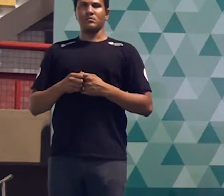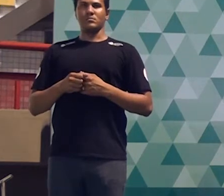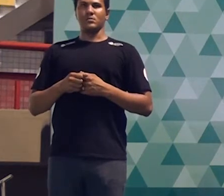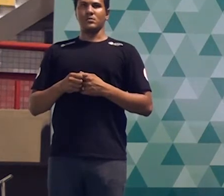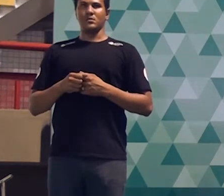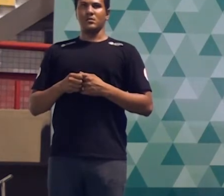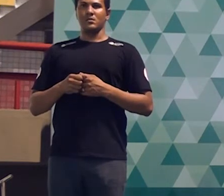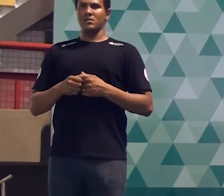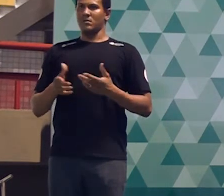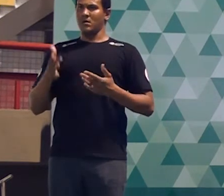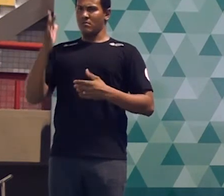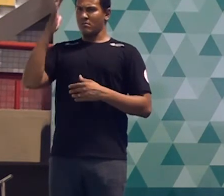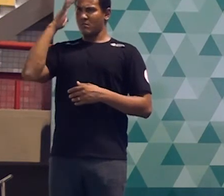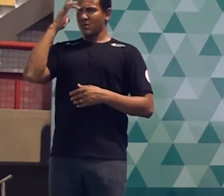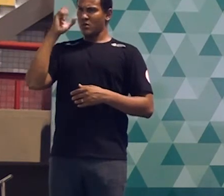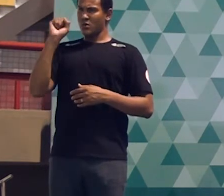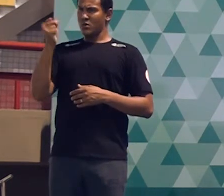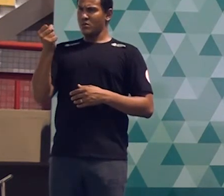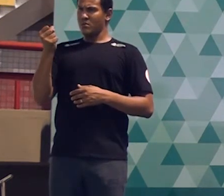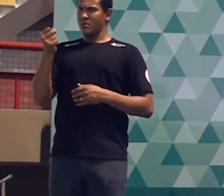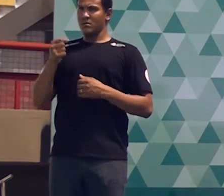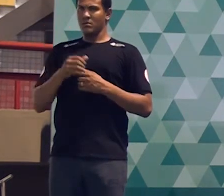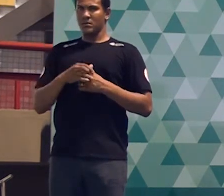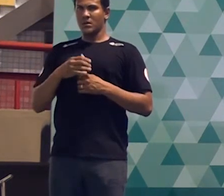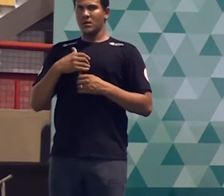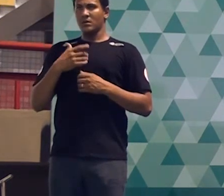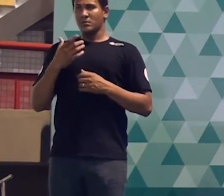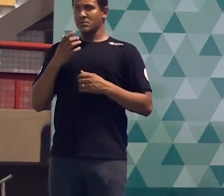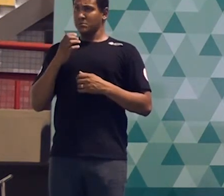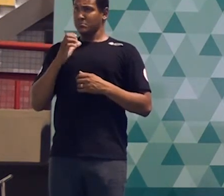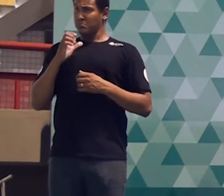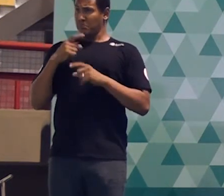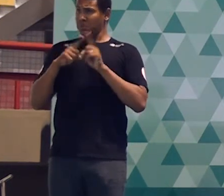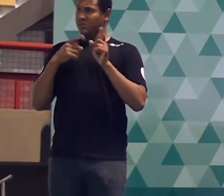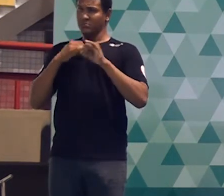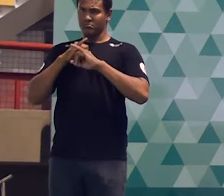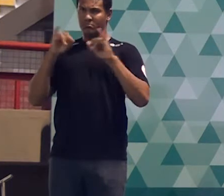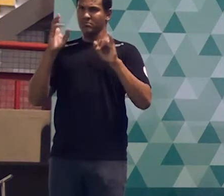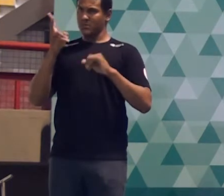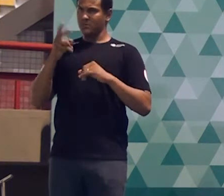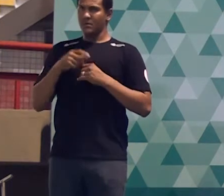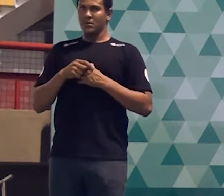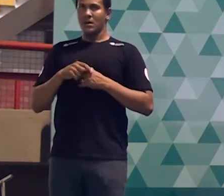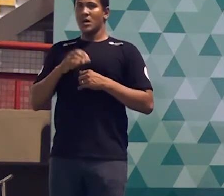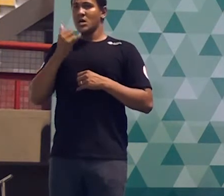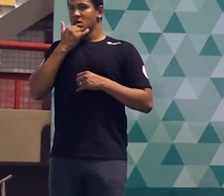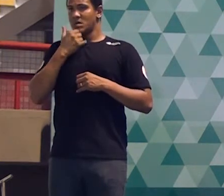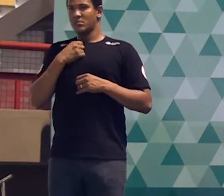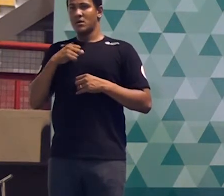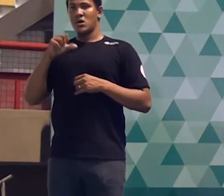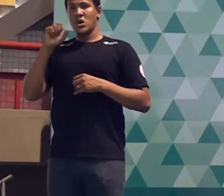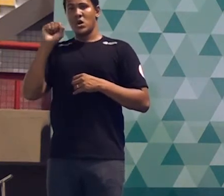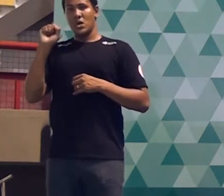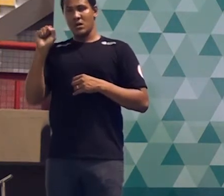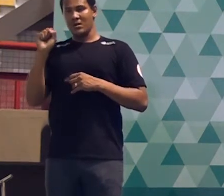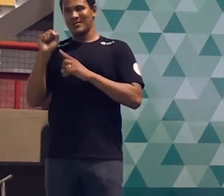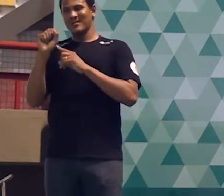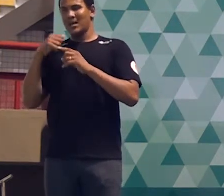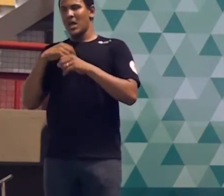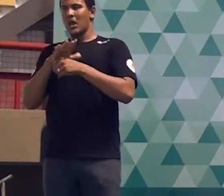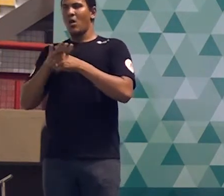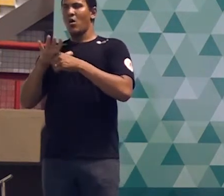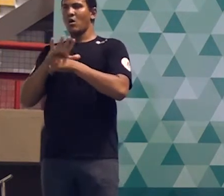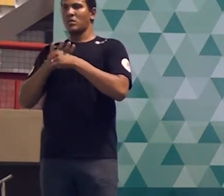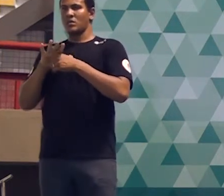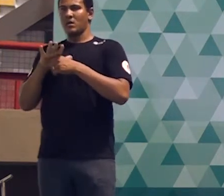tenho 3, mas lá eu digo, quando está lotado, eu digo, esse está lotado. Adicione no Facebook e tal. Aí eu digo qual é o que